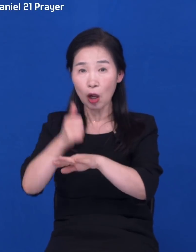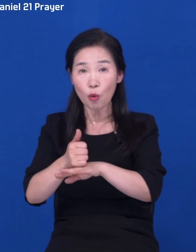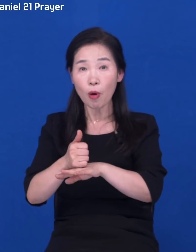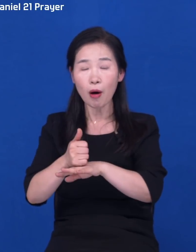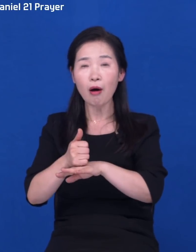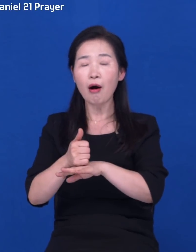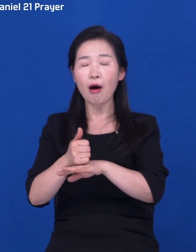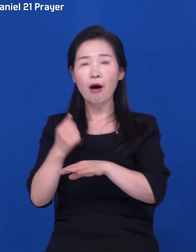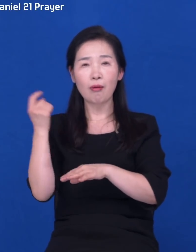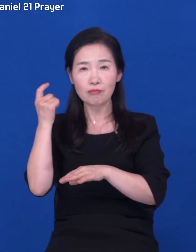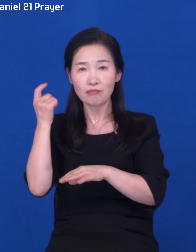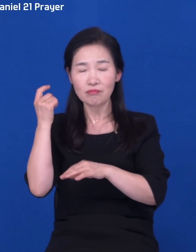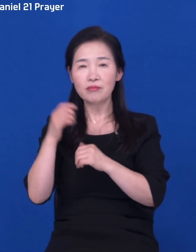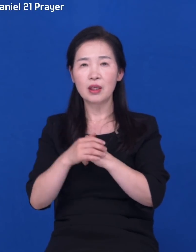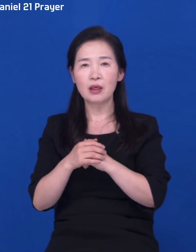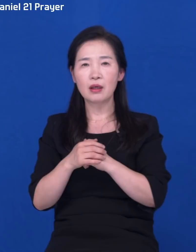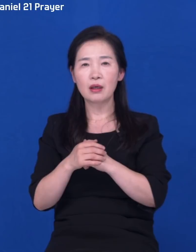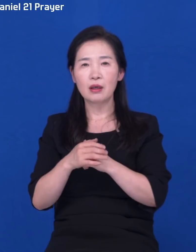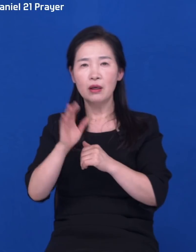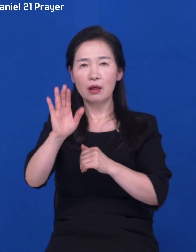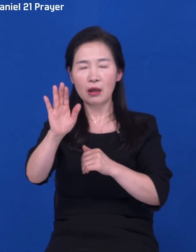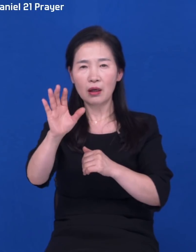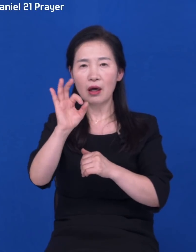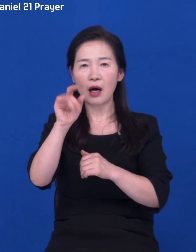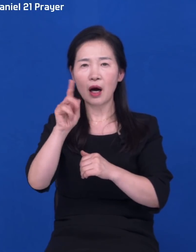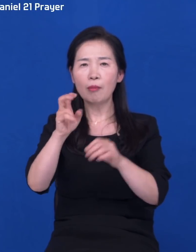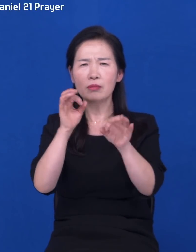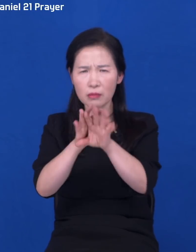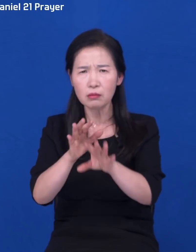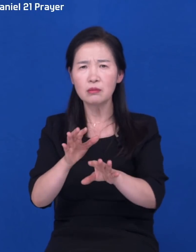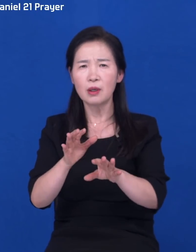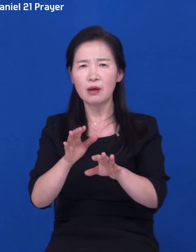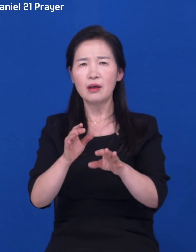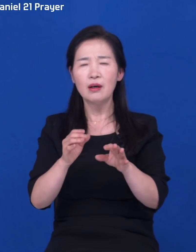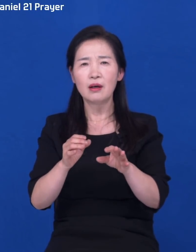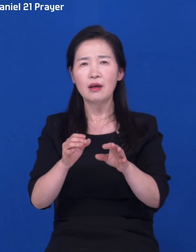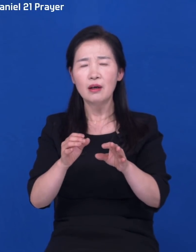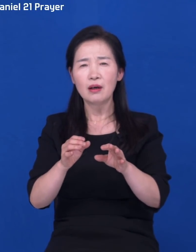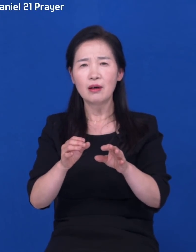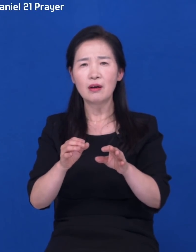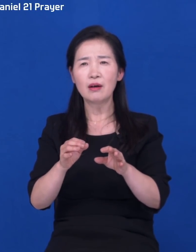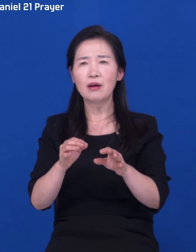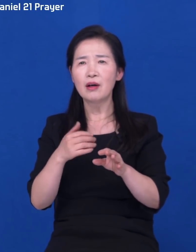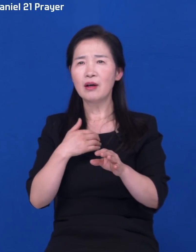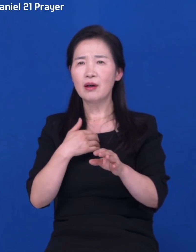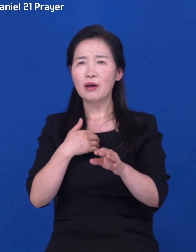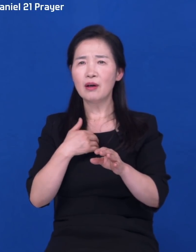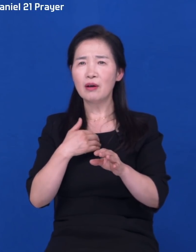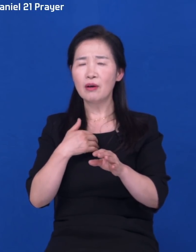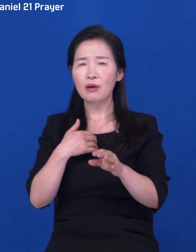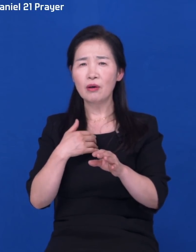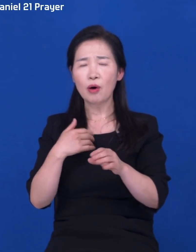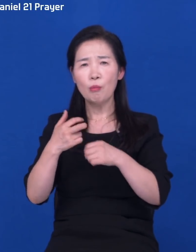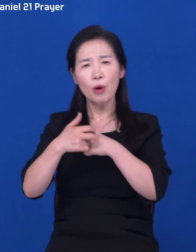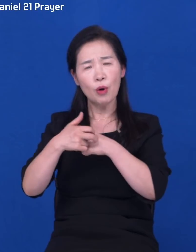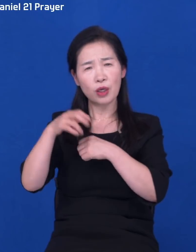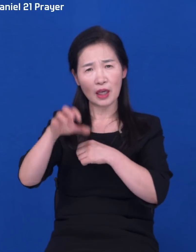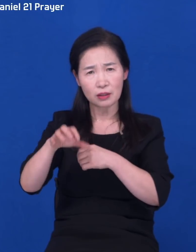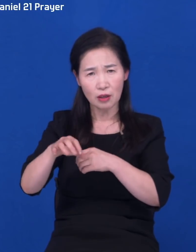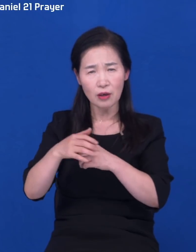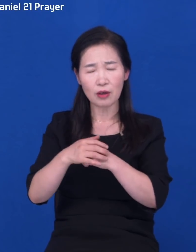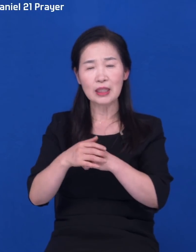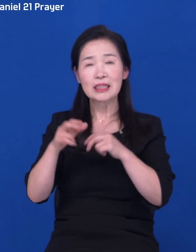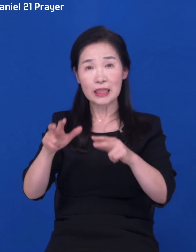선생님이 암이 없어졌습니다 이러시는 거예요. 제가 그때 의학적으로 어땠냐면, 지금은